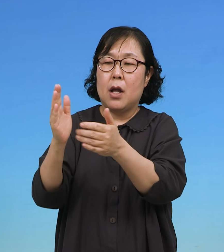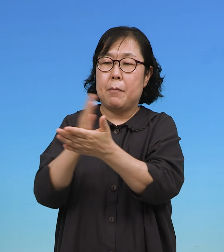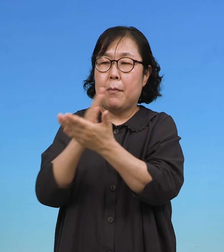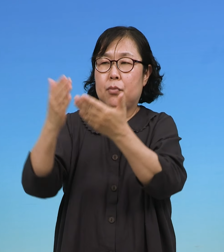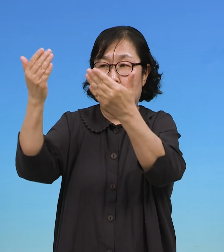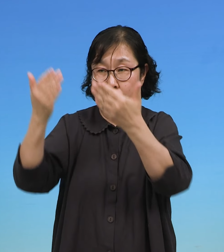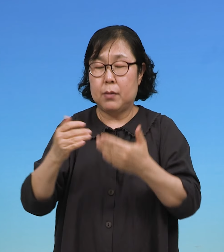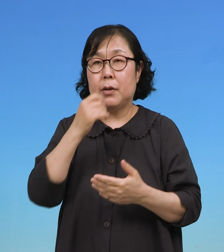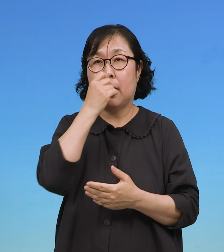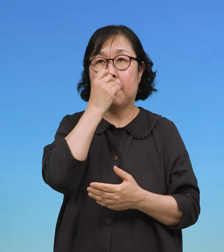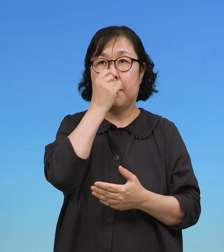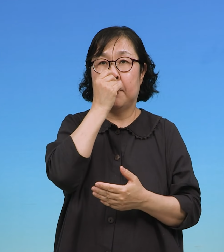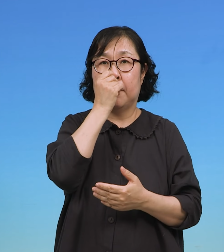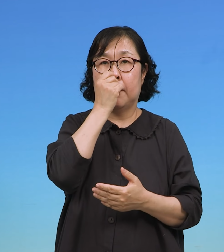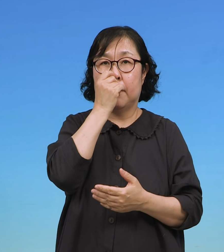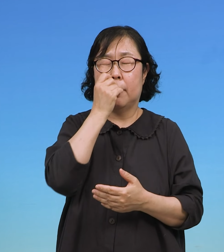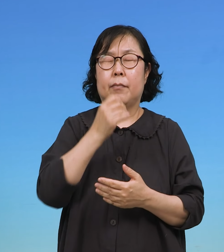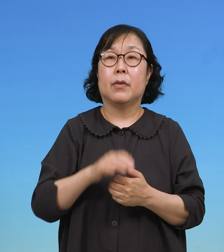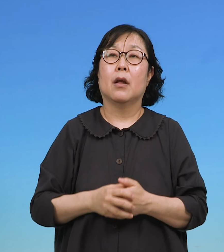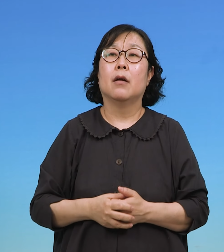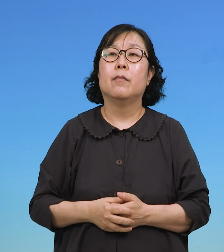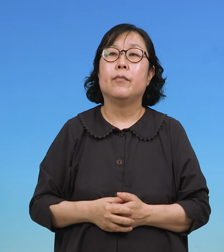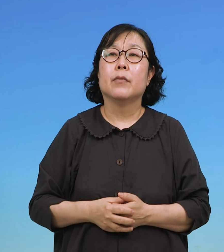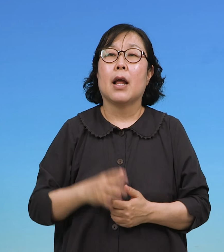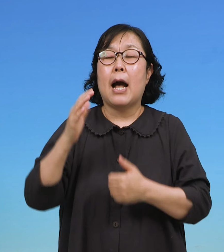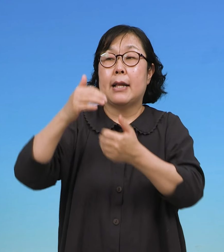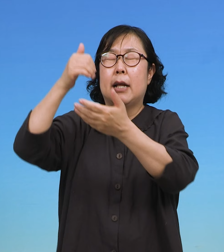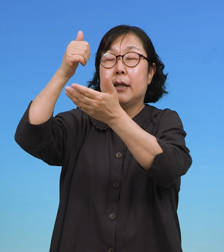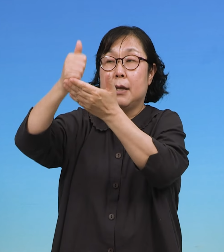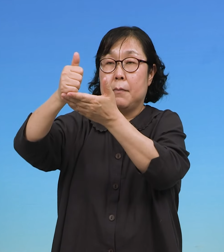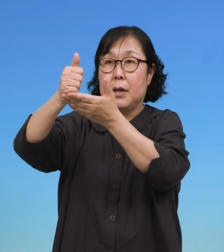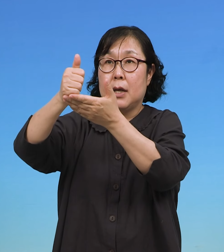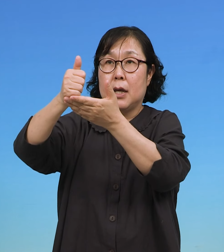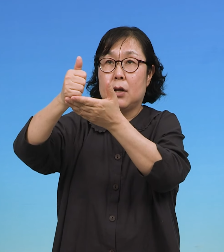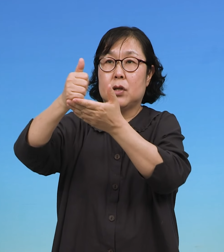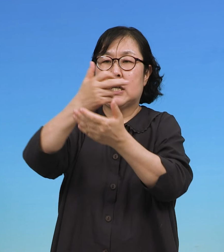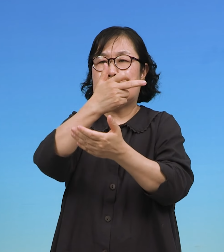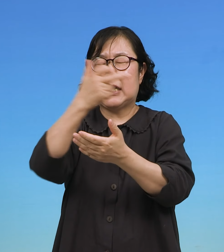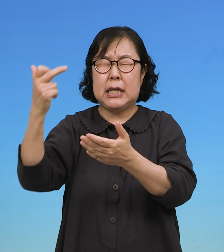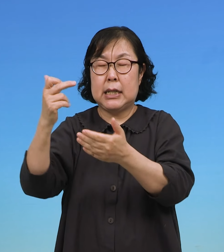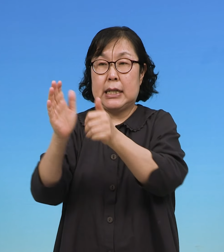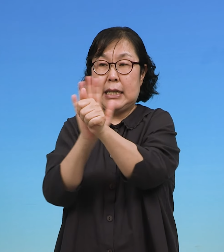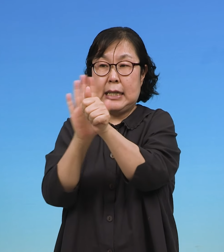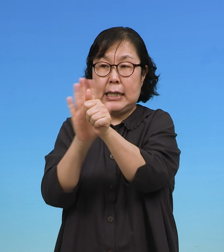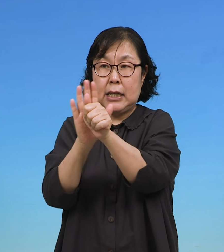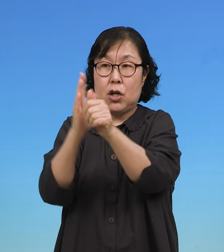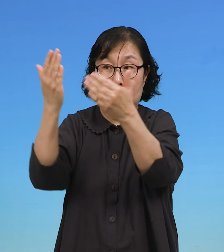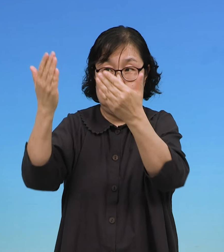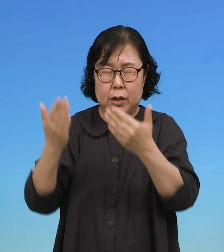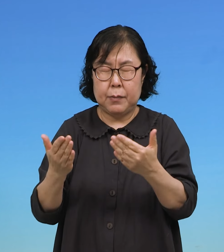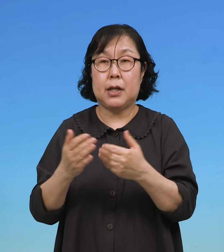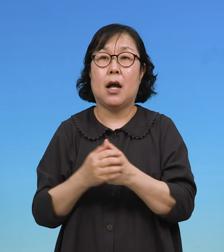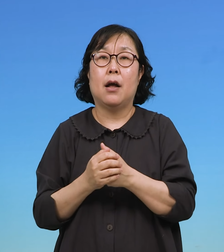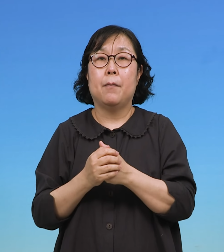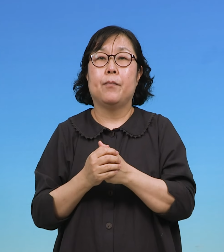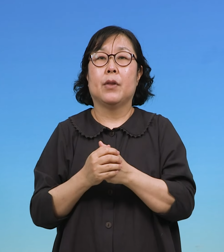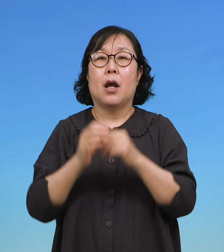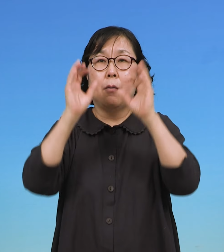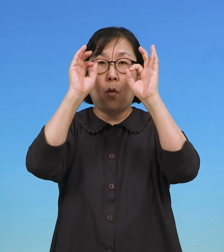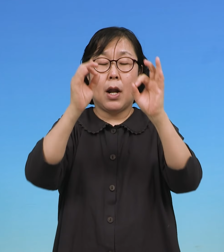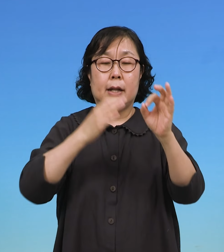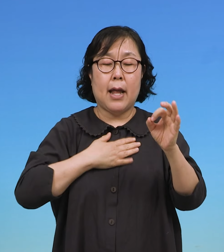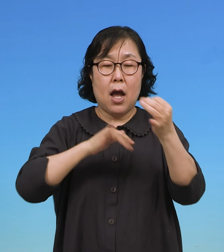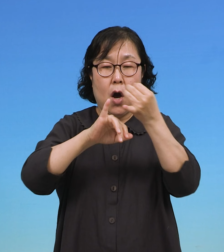여러분, 창세기 17장 4절이요, 하나님이 그에게 말할 수 없는 호의를 또 이렇게 베풀어